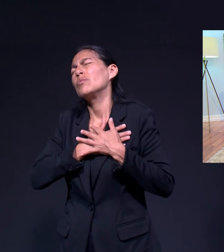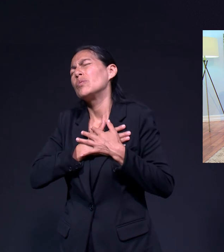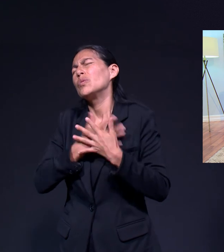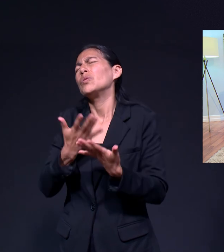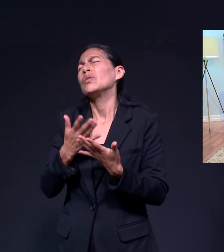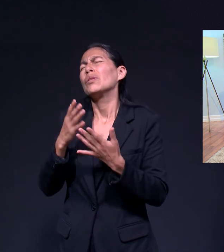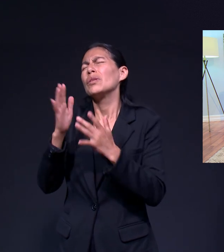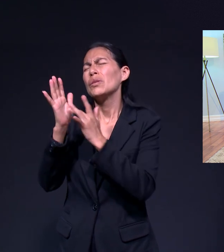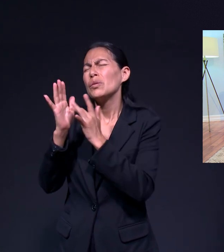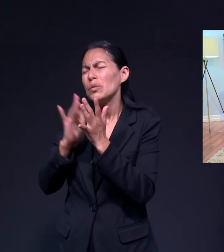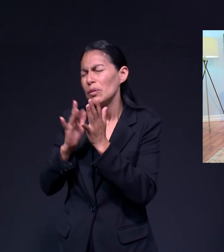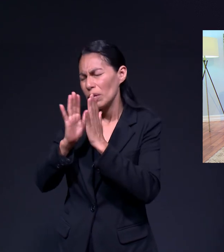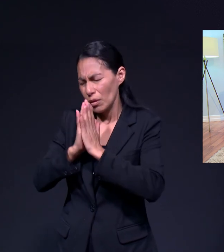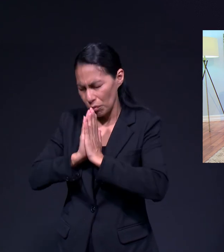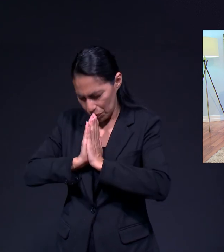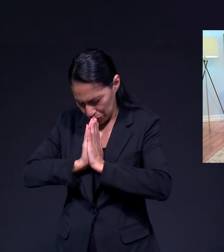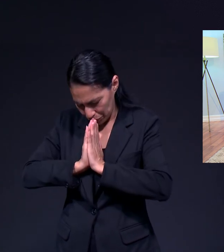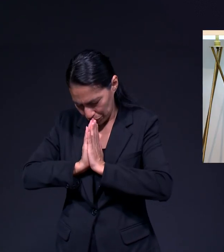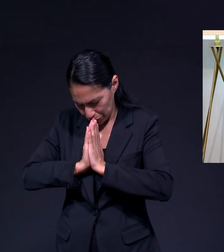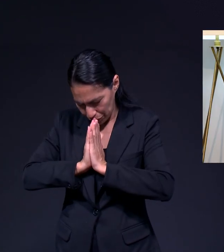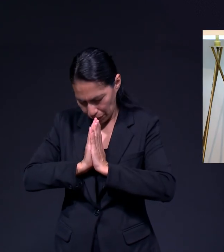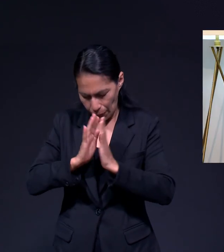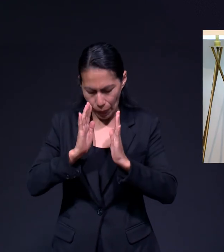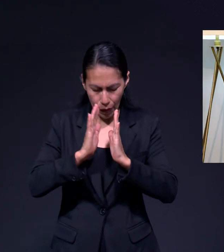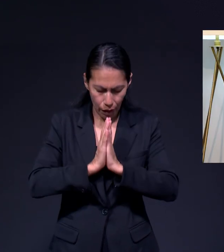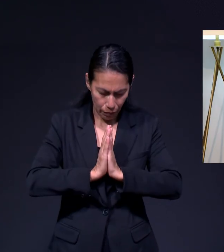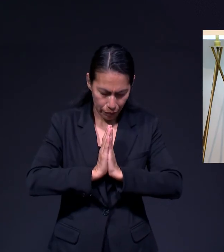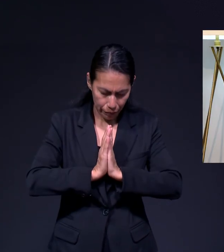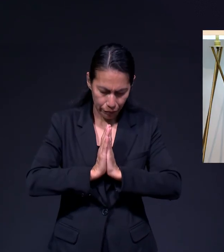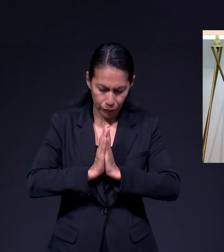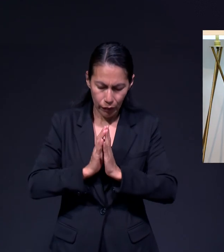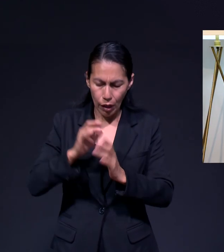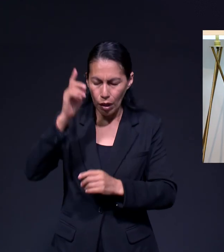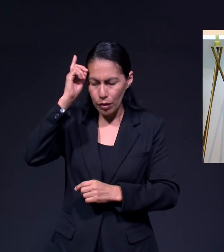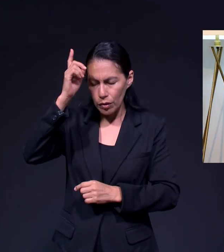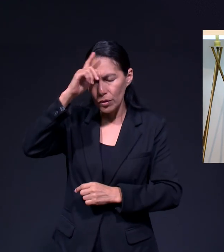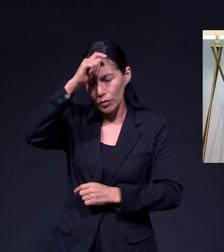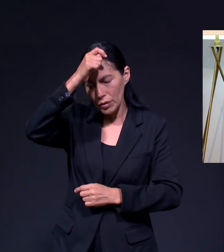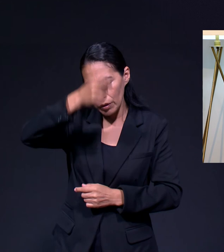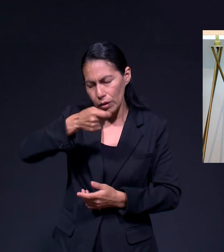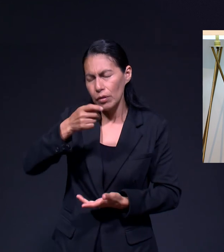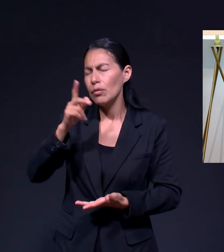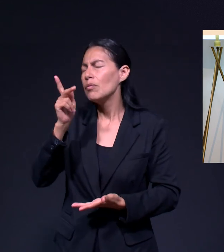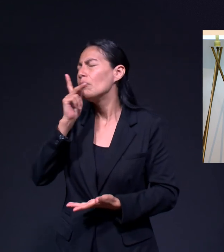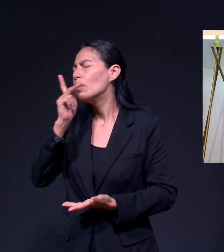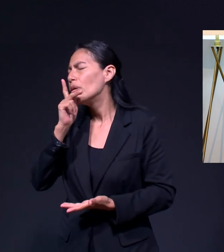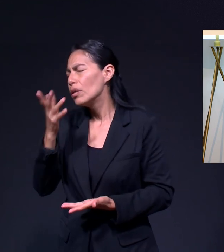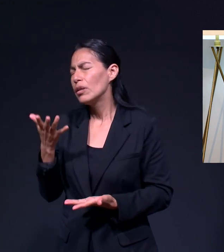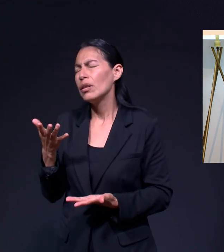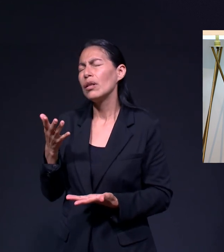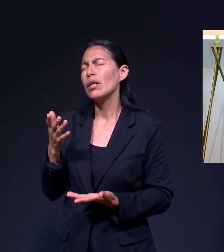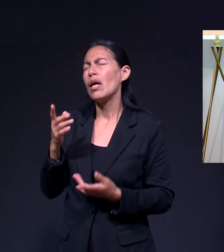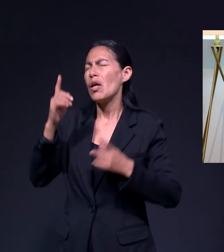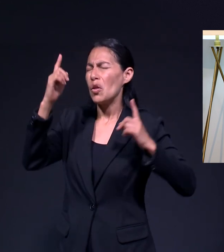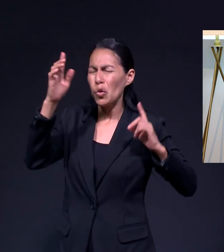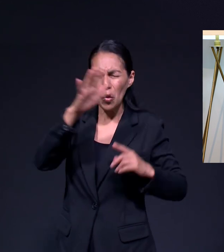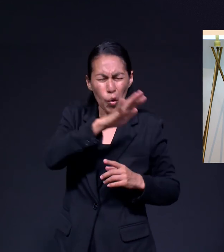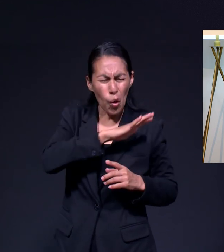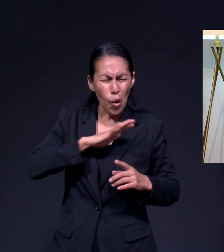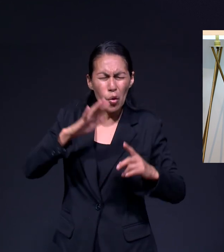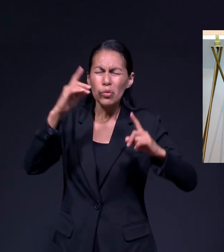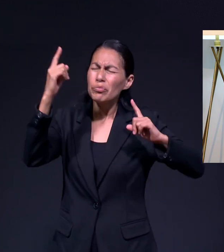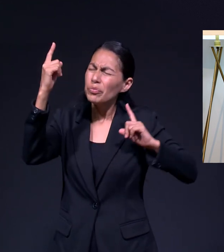todo esto amén bendito dios y padre active al único dios verdadero venimos